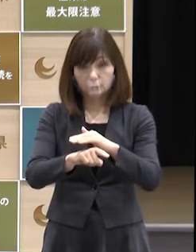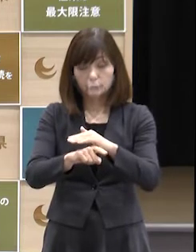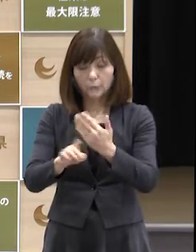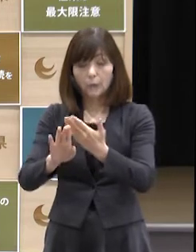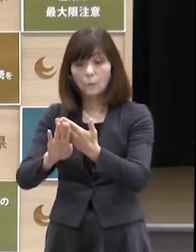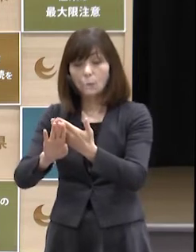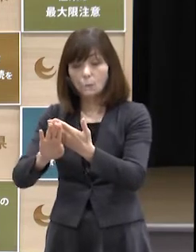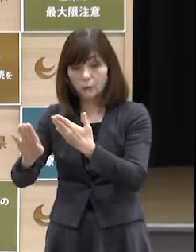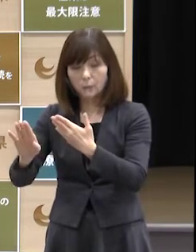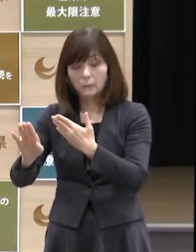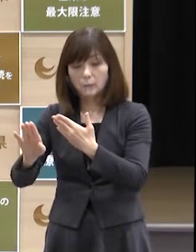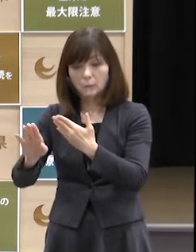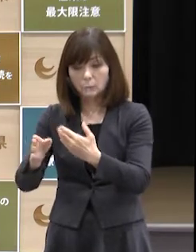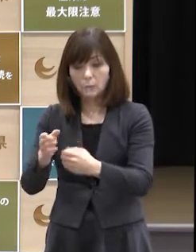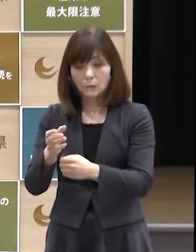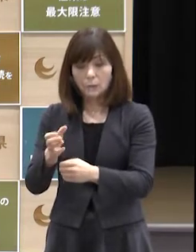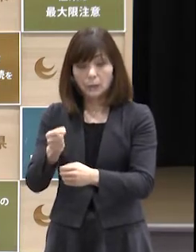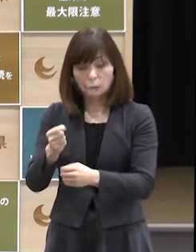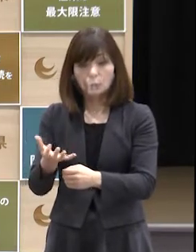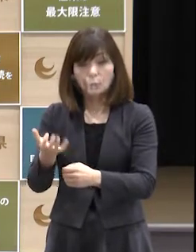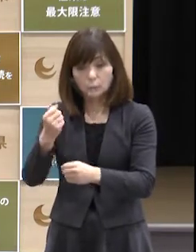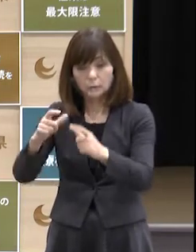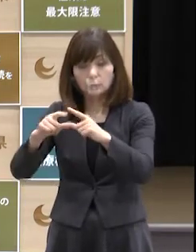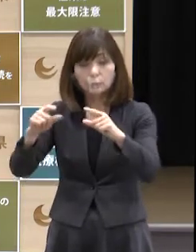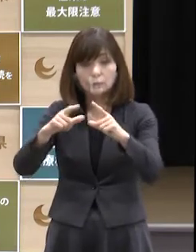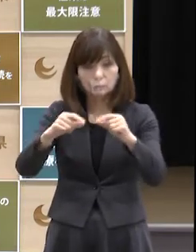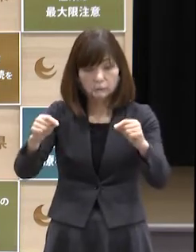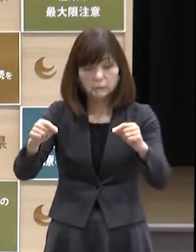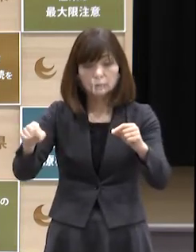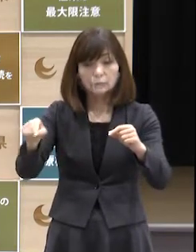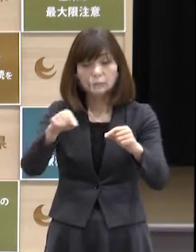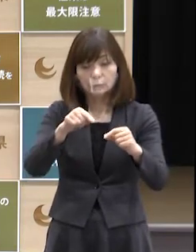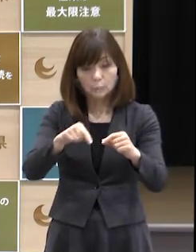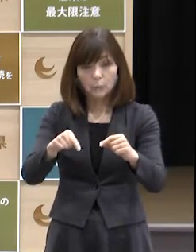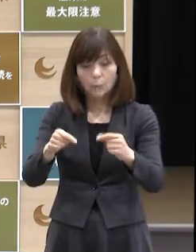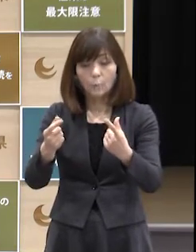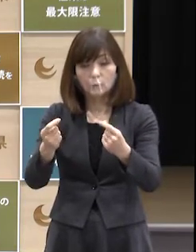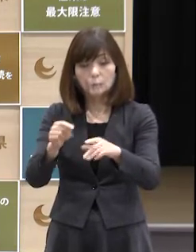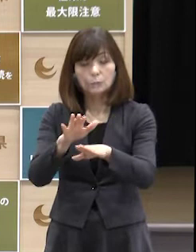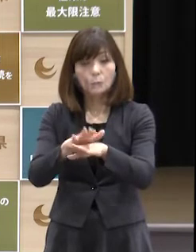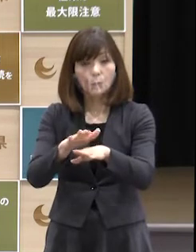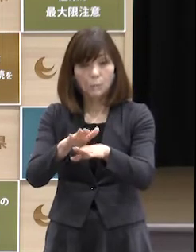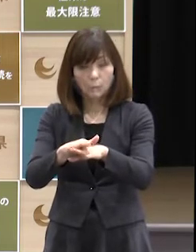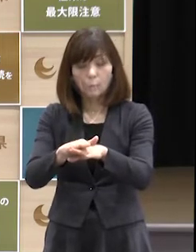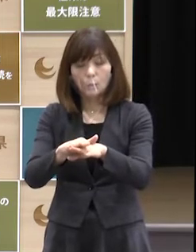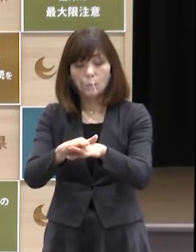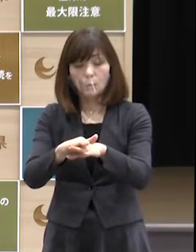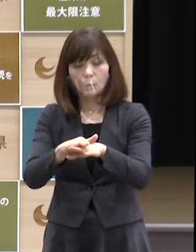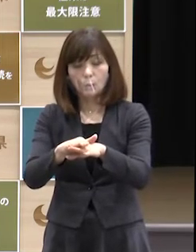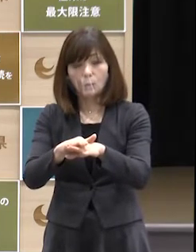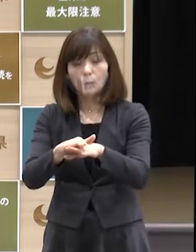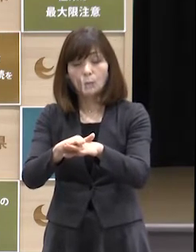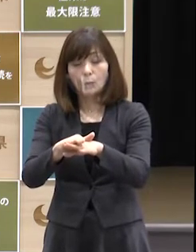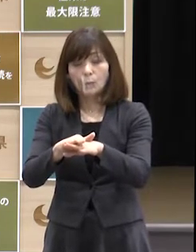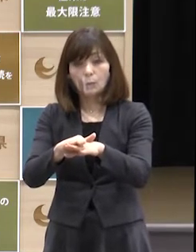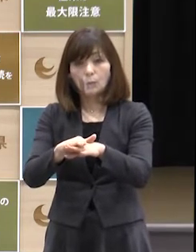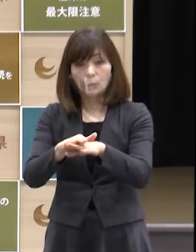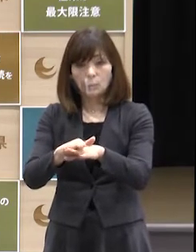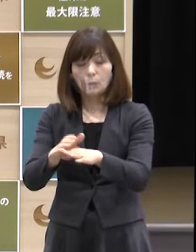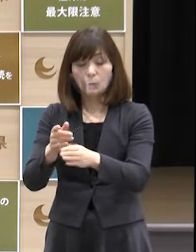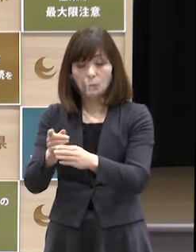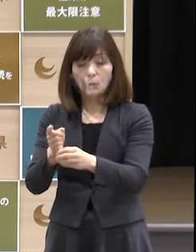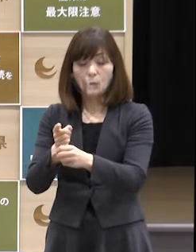様の政策をですね、促すといったような圧力にもなるというふうに期待をしておりました